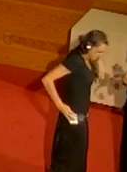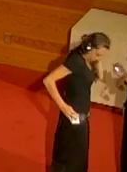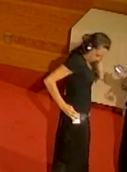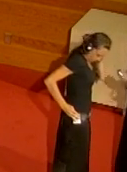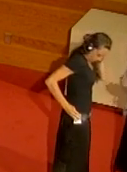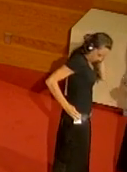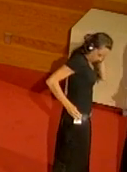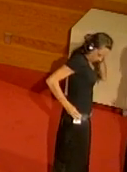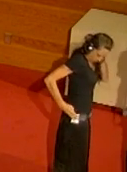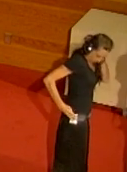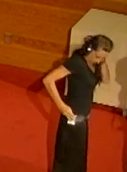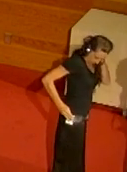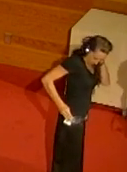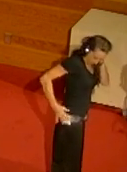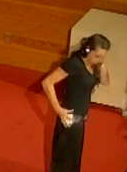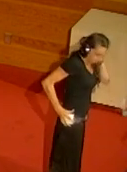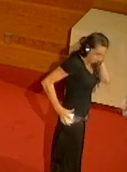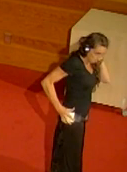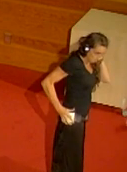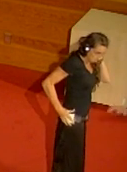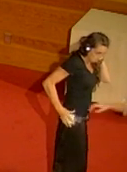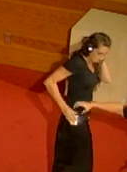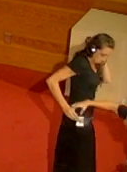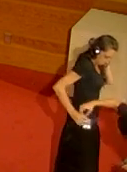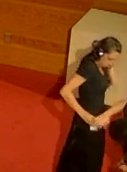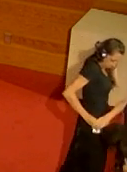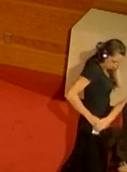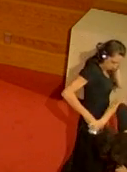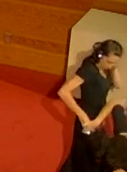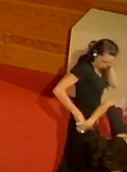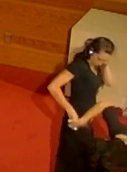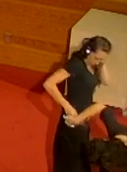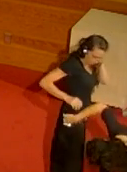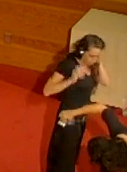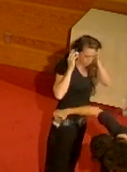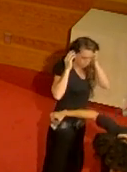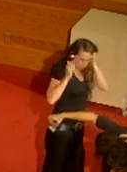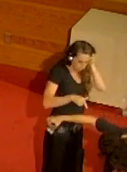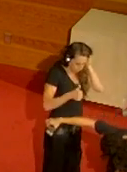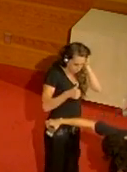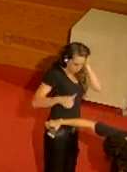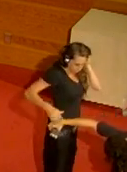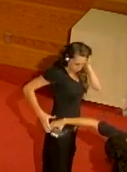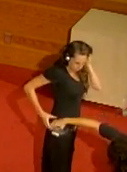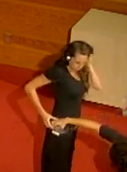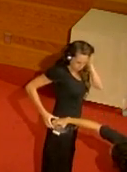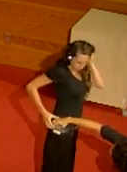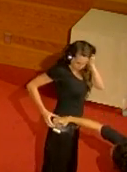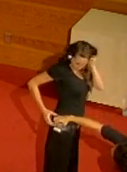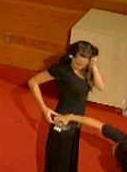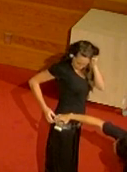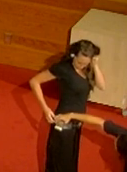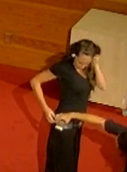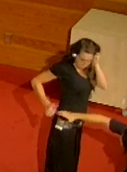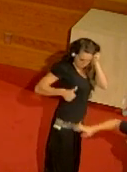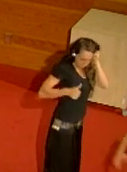gracias muchas gracias a todos por venir agradezco mucho que me van a estar escuchando durante una hora